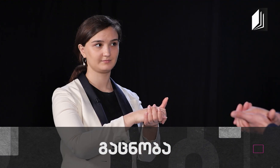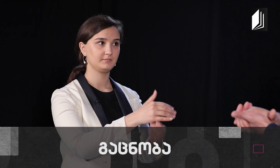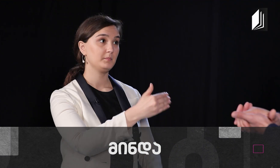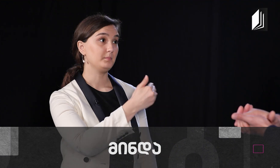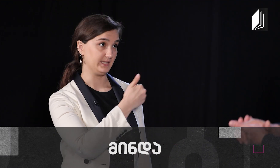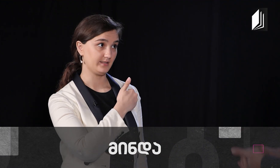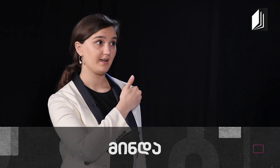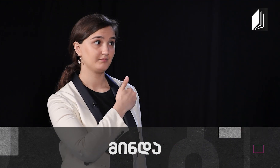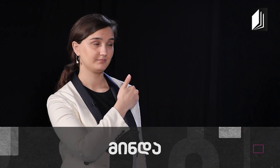მინდა.